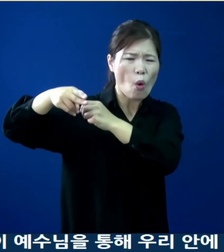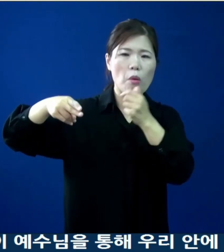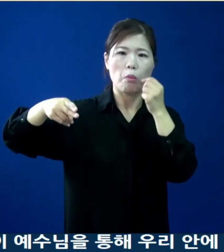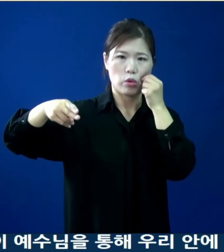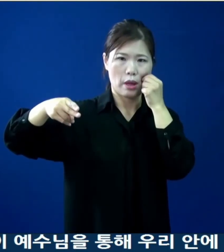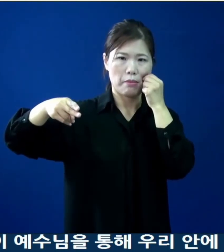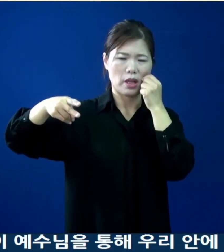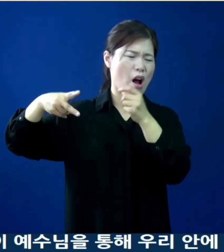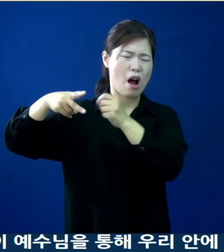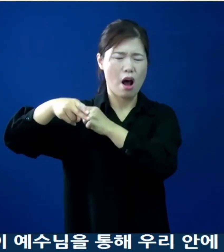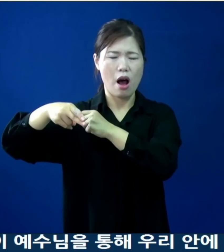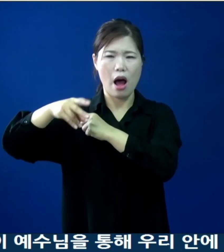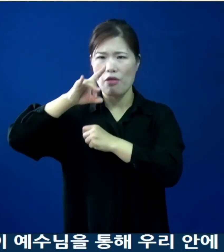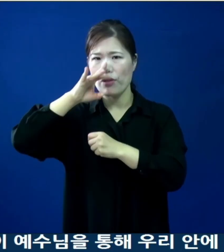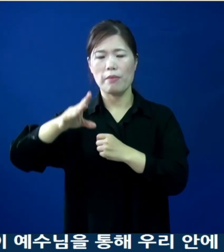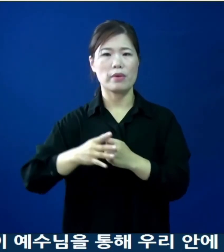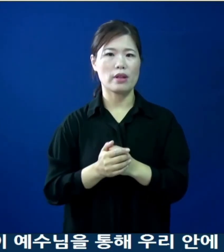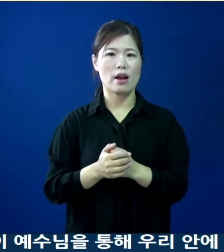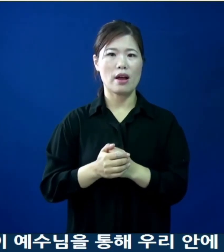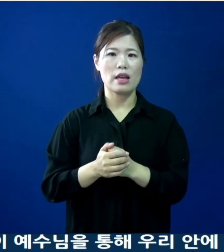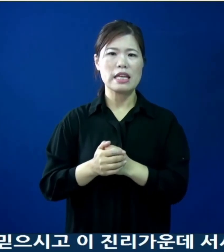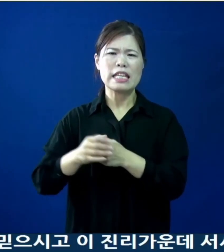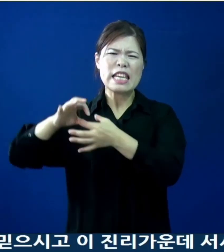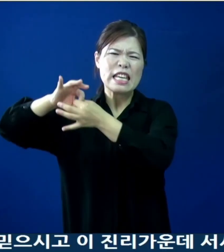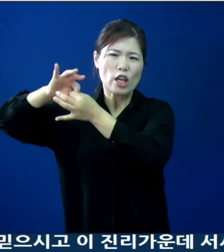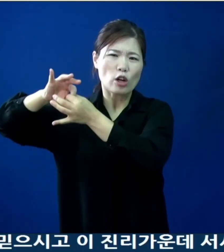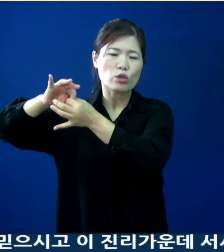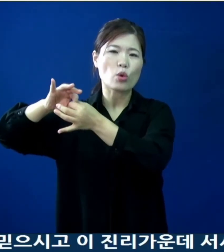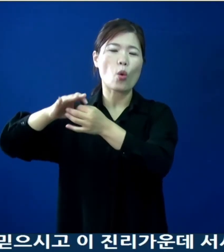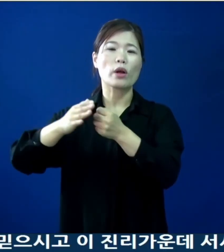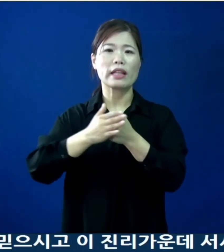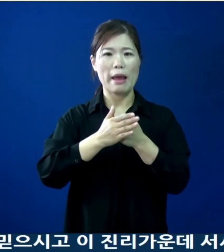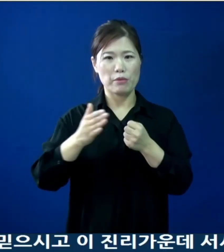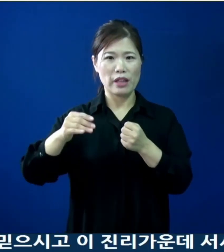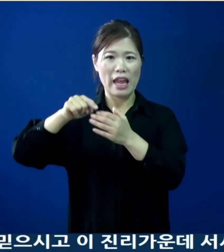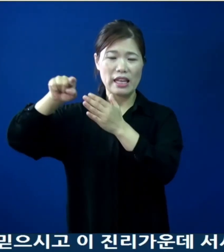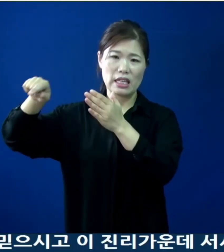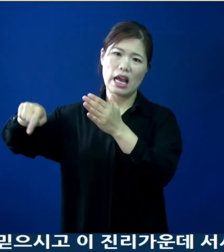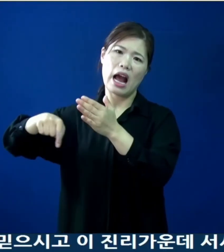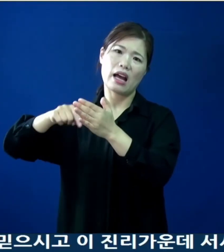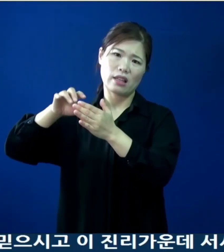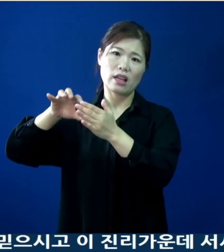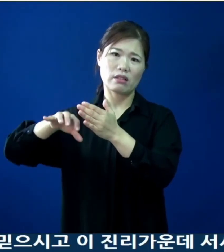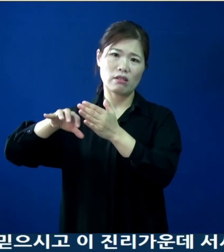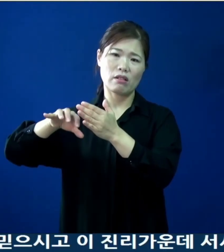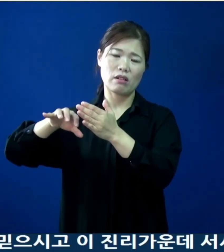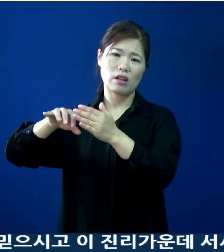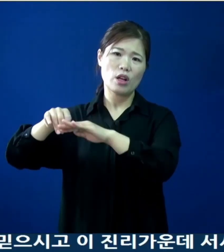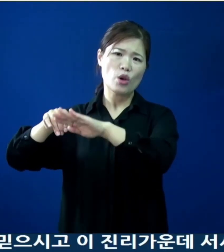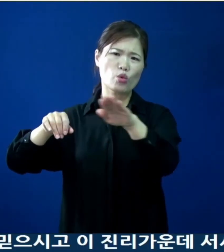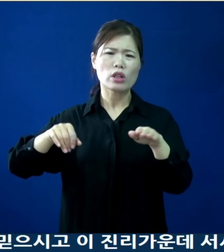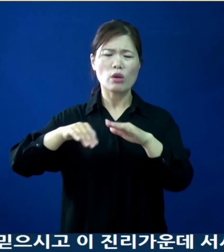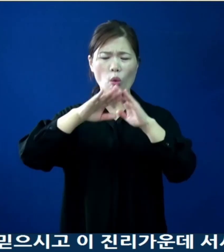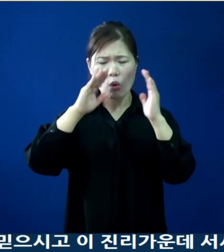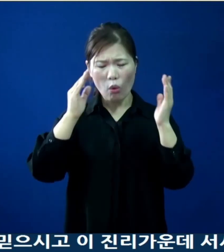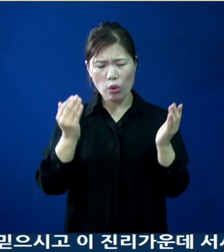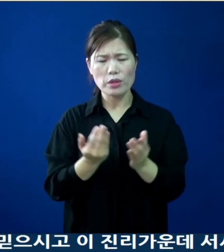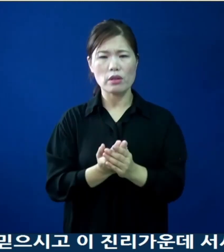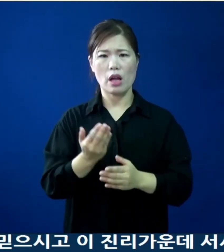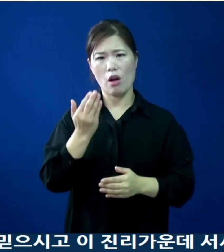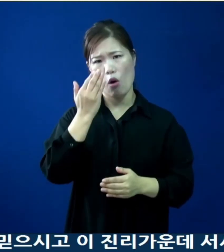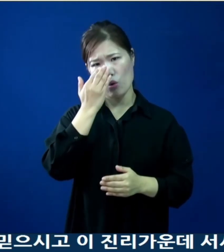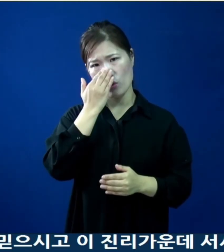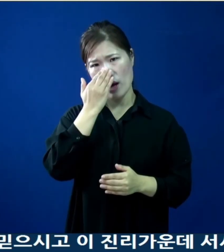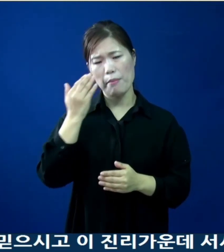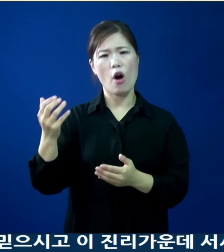예수 그리스도 안에 맺어진 이 결속 때문에 그 안에서 우리는 온전한 거룩함을